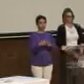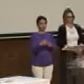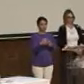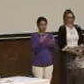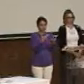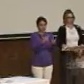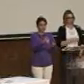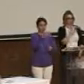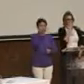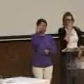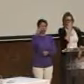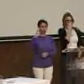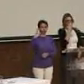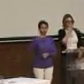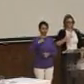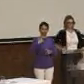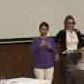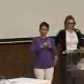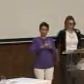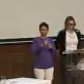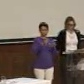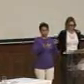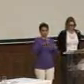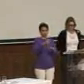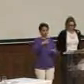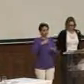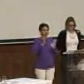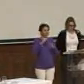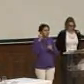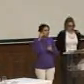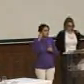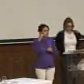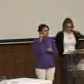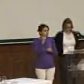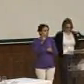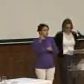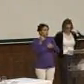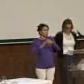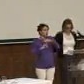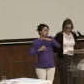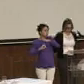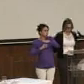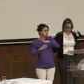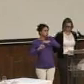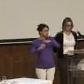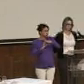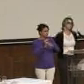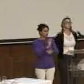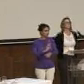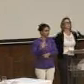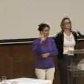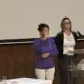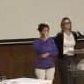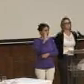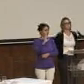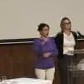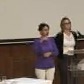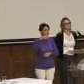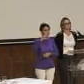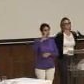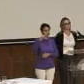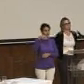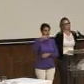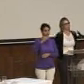que esteja com problemas judiciais. Nós já tivemos essa experiência nos institutos federais. O Instituto Federal do Sertão Pernambucano elegeu